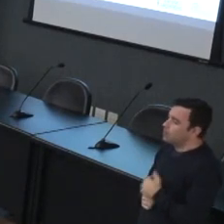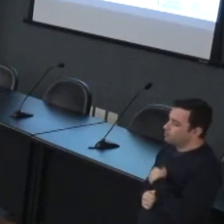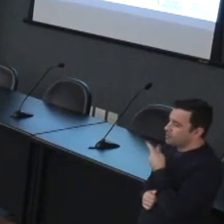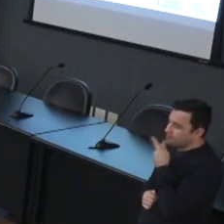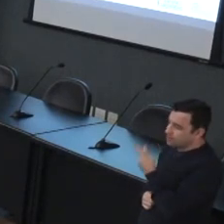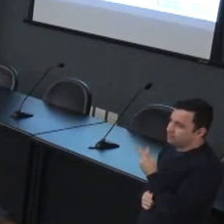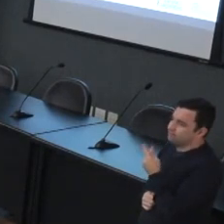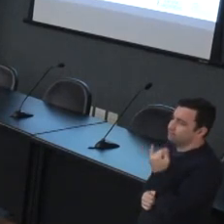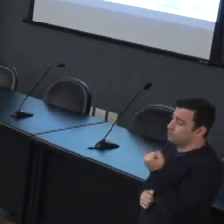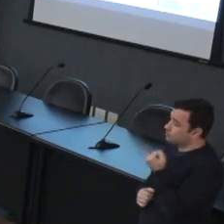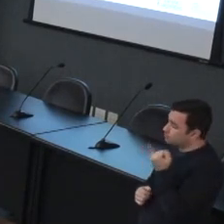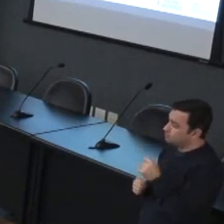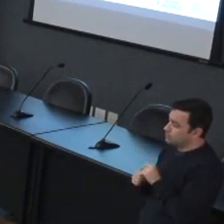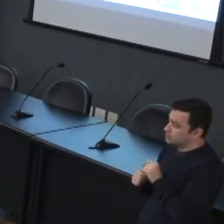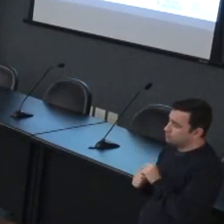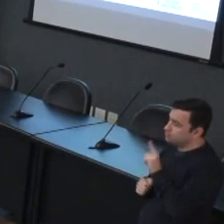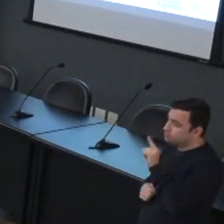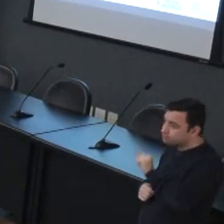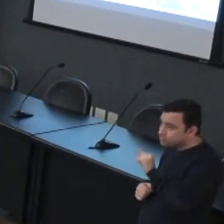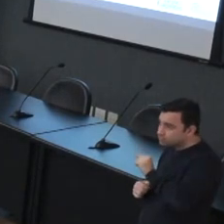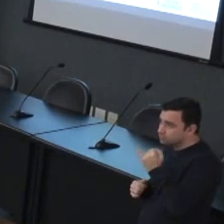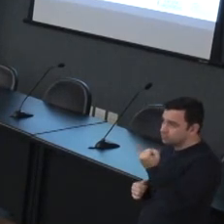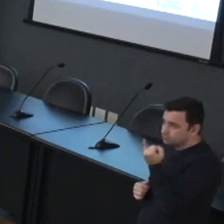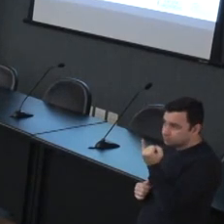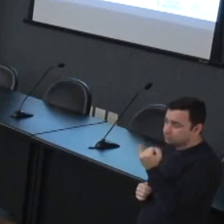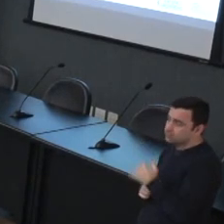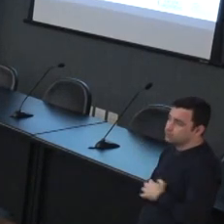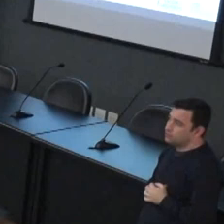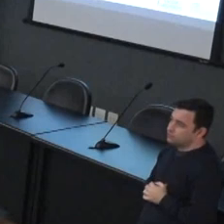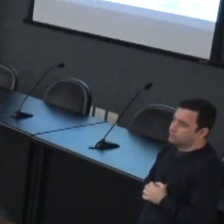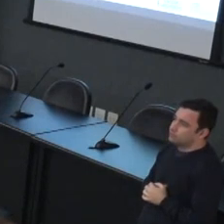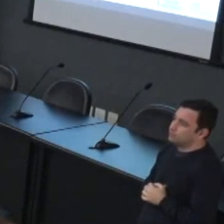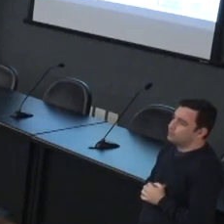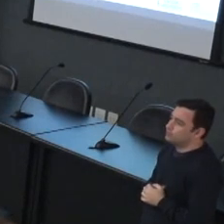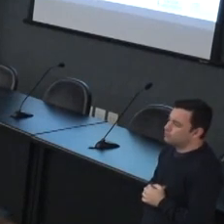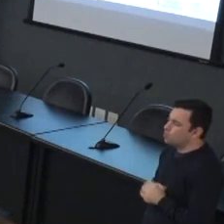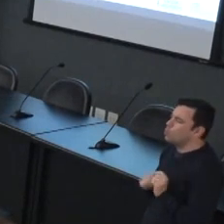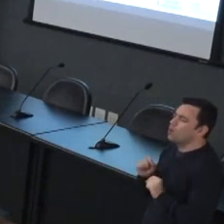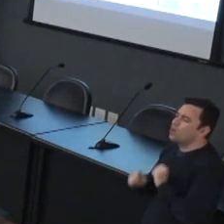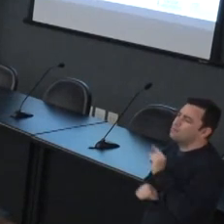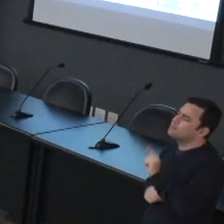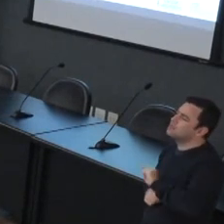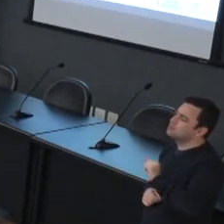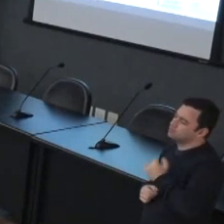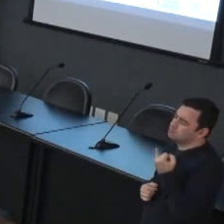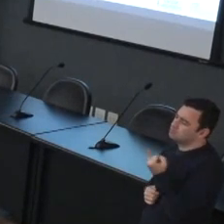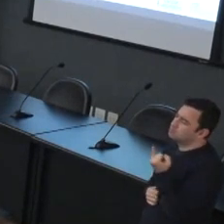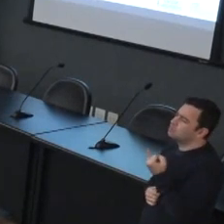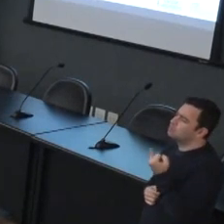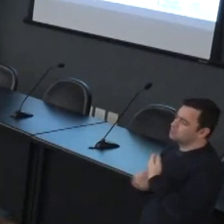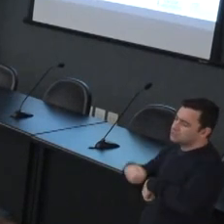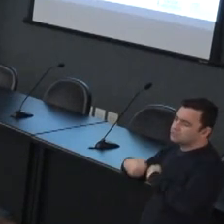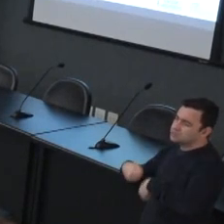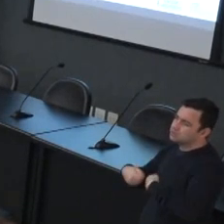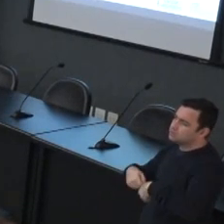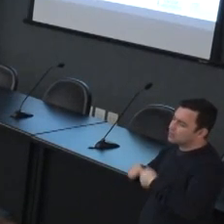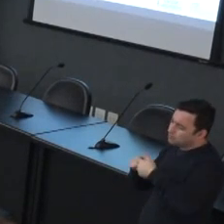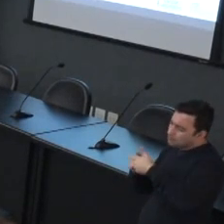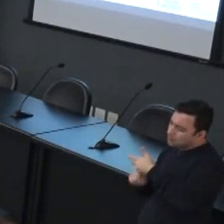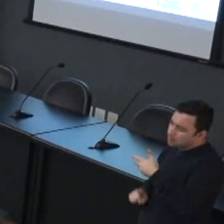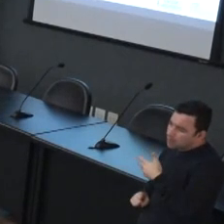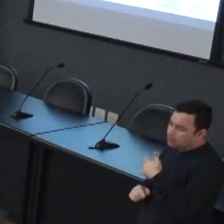um exercício sobre o mínimo necessário então agora a gente vai começar a partir para falar sobre esse mínimo necessário e sobre as coisas que tem que ser